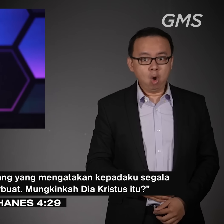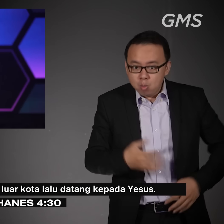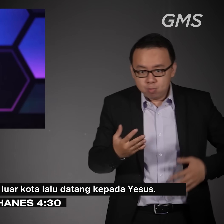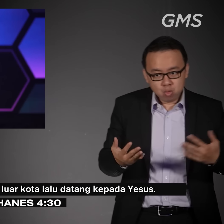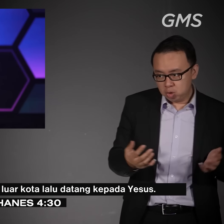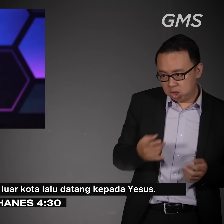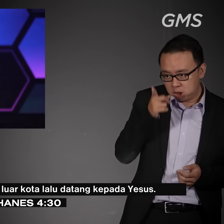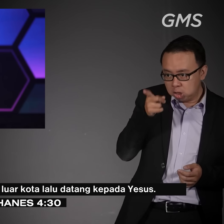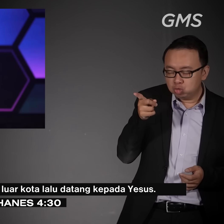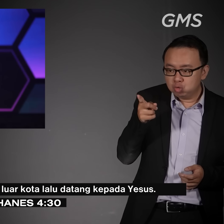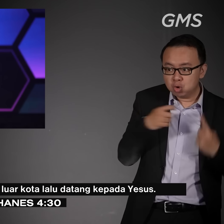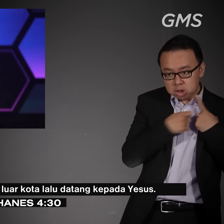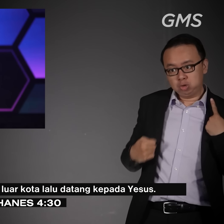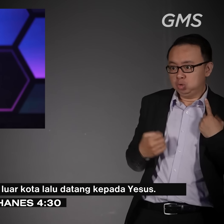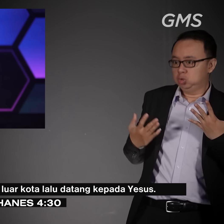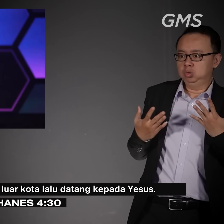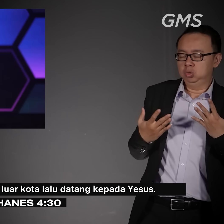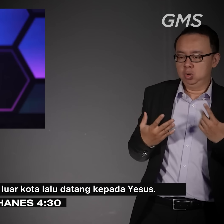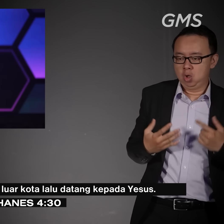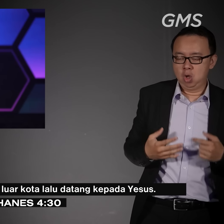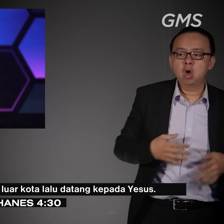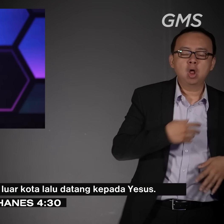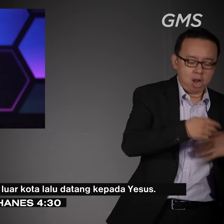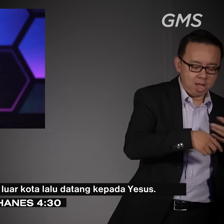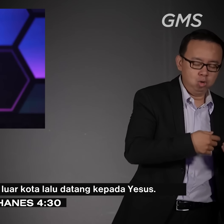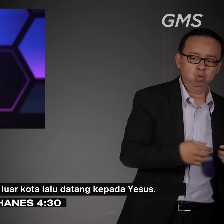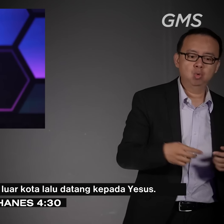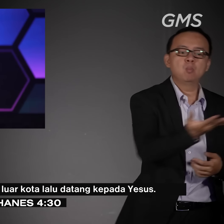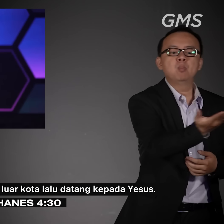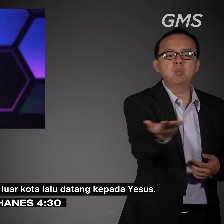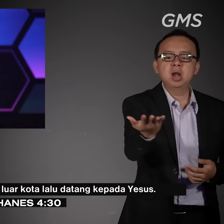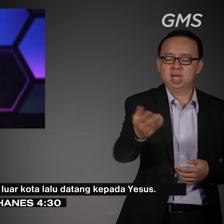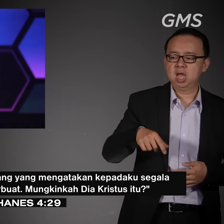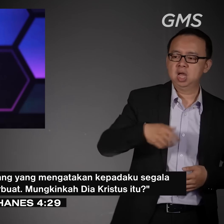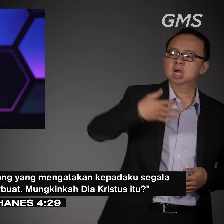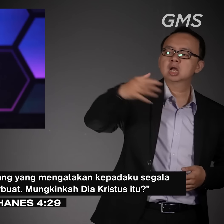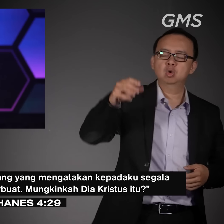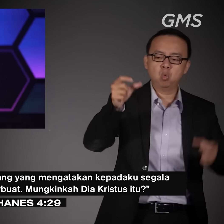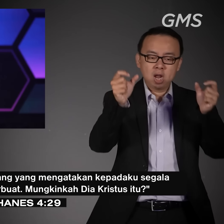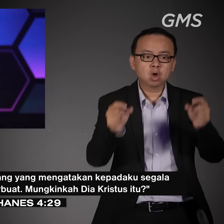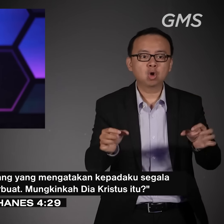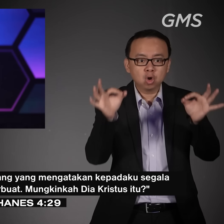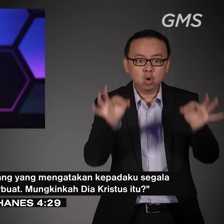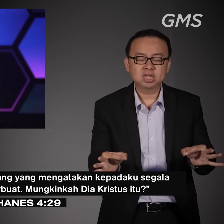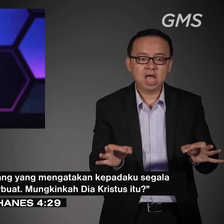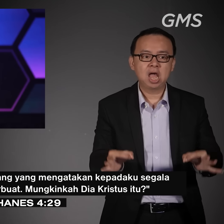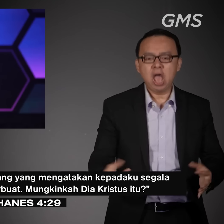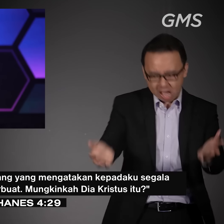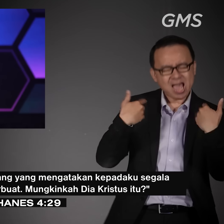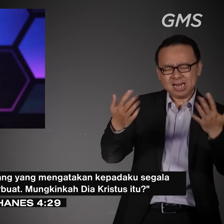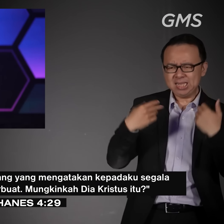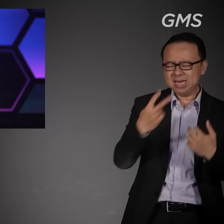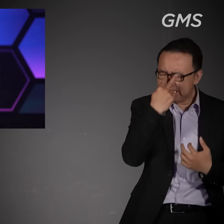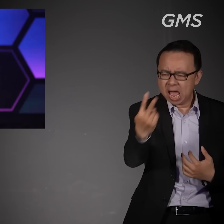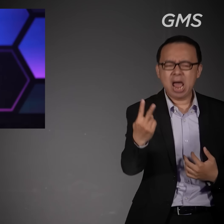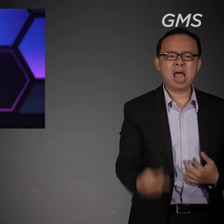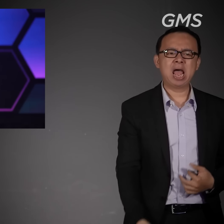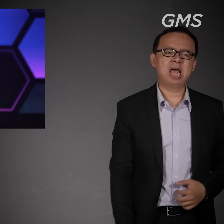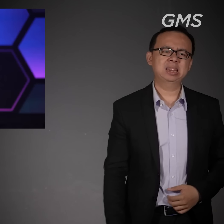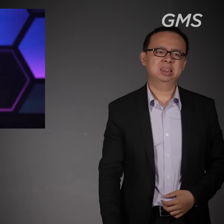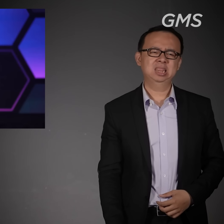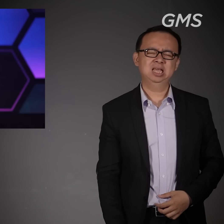itu? Maka mereka pun pergi keluar kota lalu datang kepada Yesus. Ayat 29 sekali lagi. Mari lihat. Dia